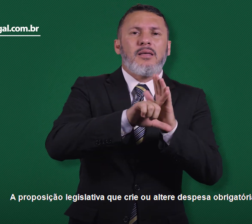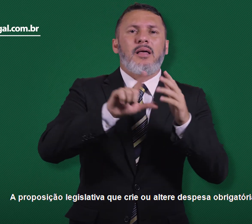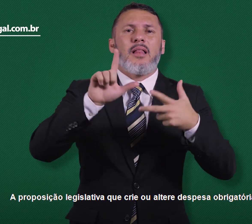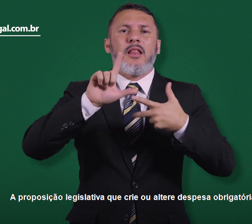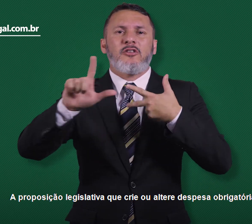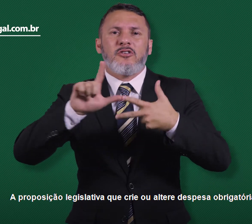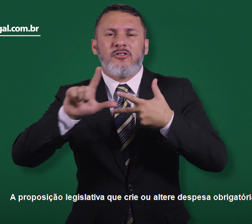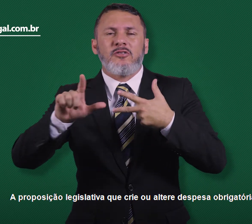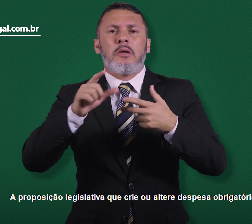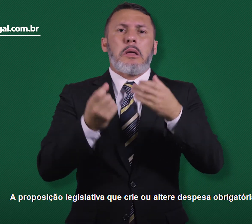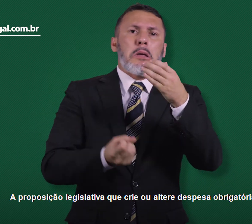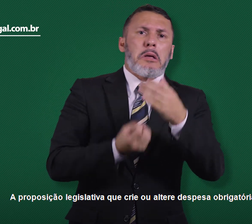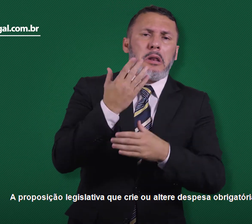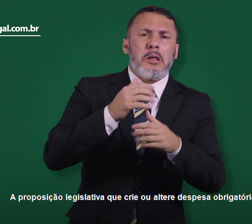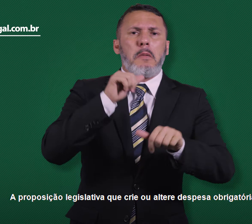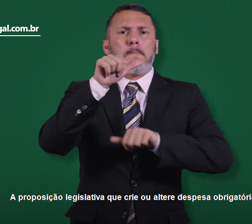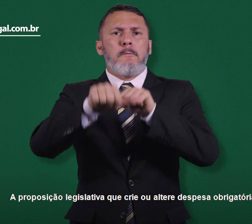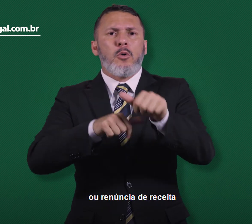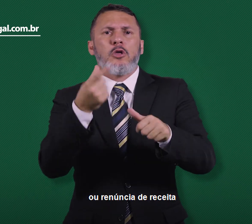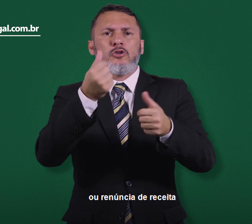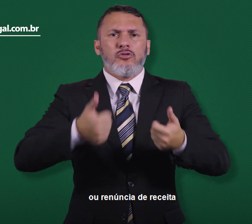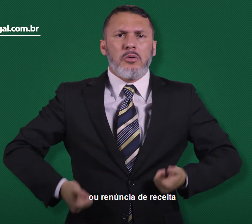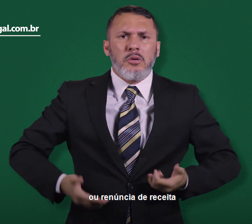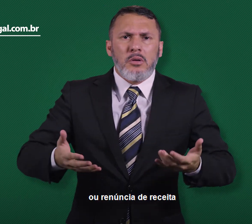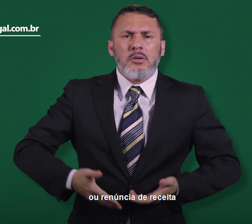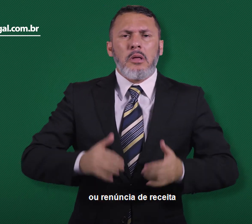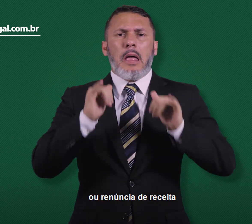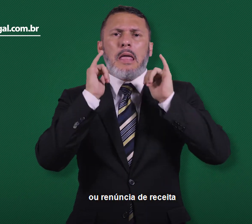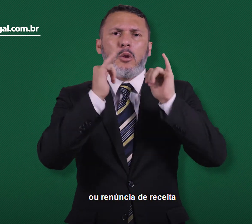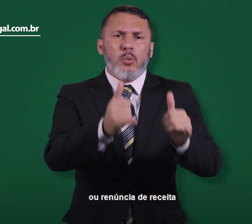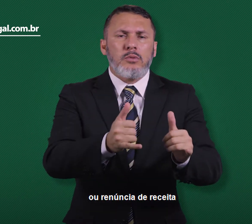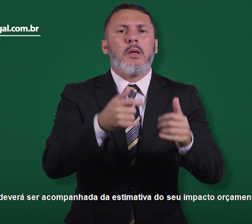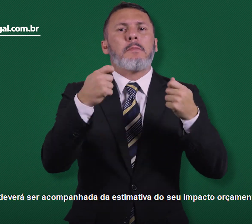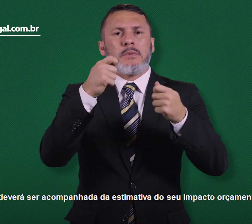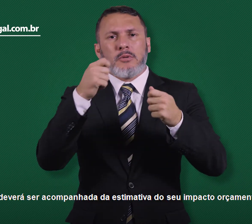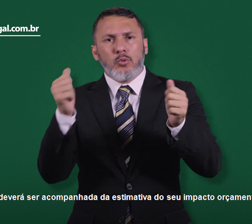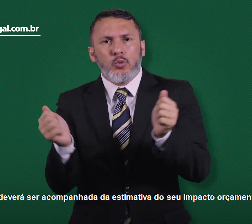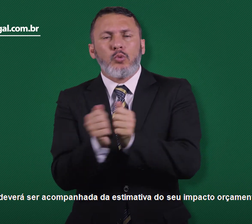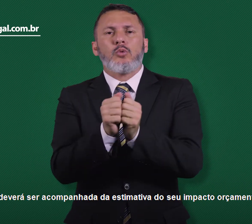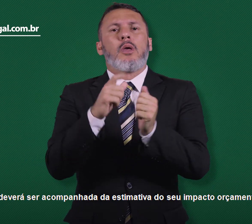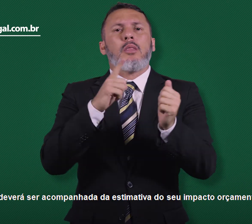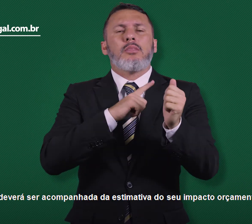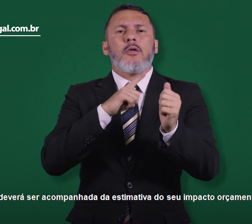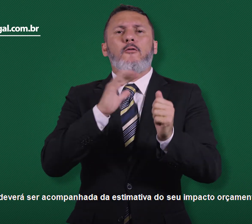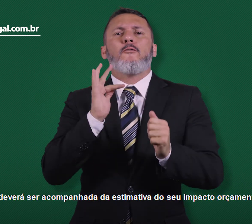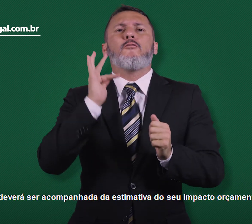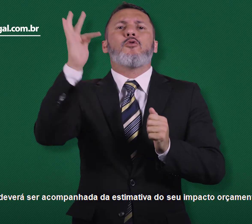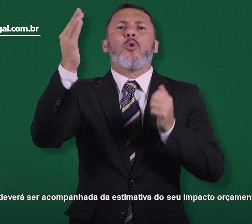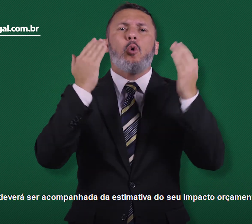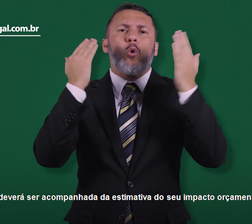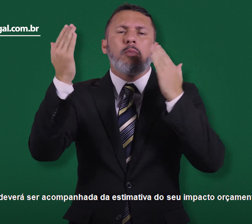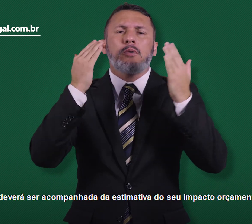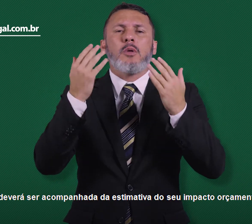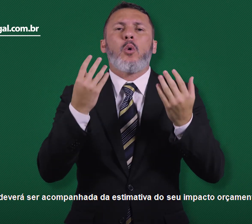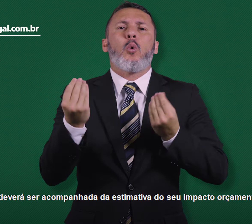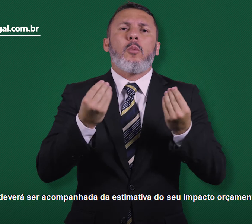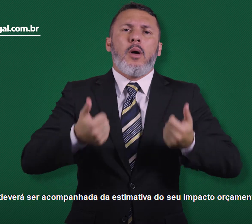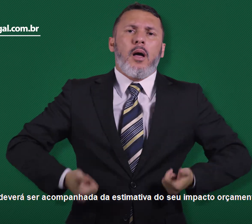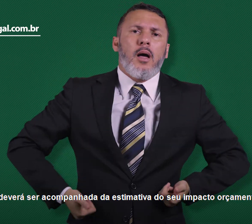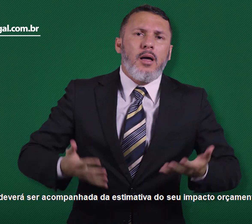altere despesa obrigatória ou renúncia de receita deverá ser acompanhada da estimativa de seu impacto